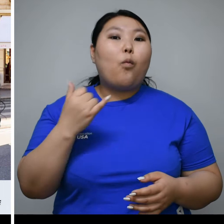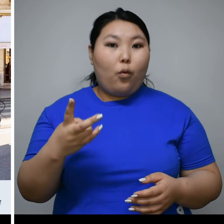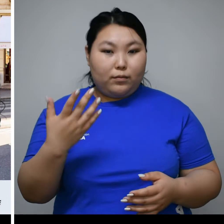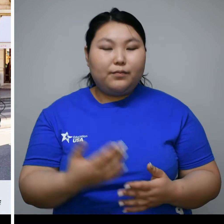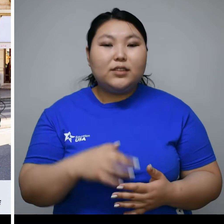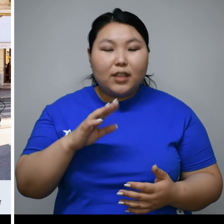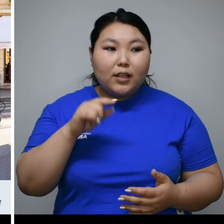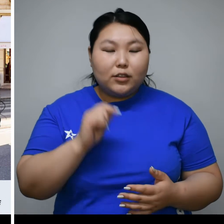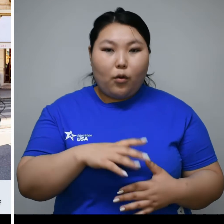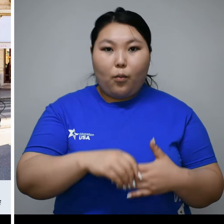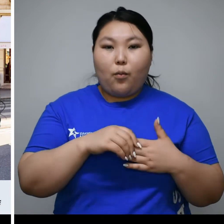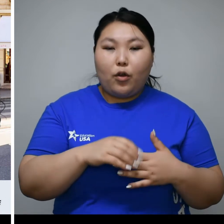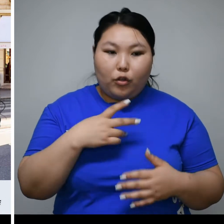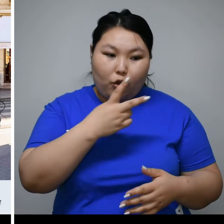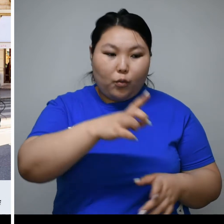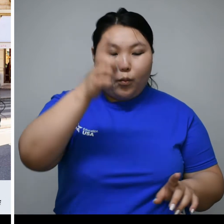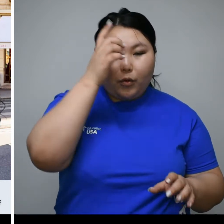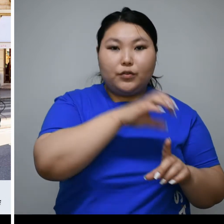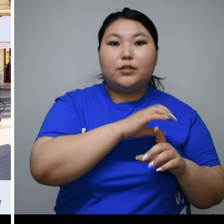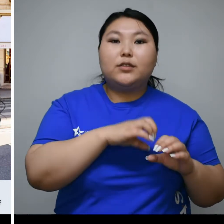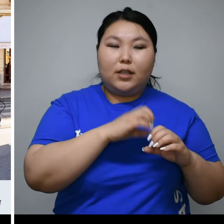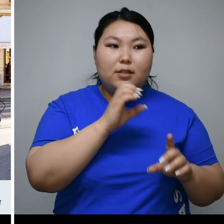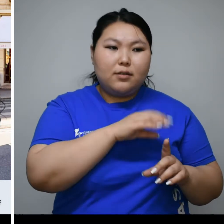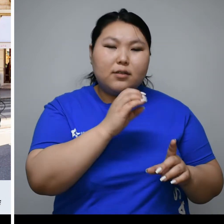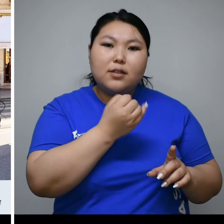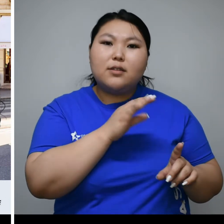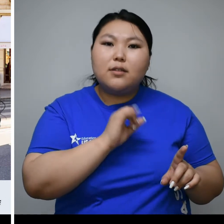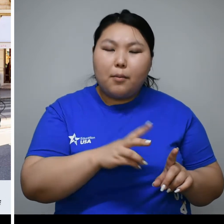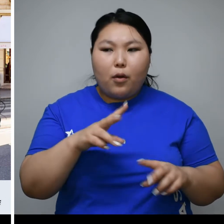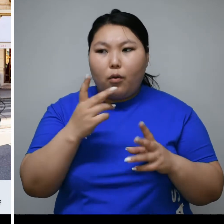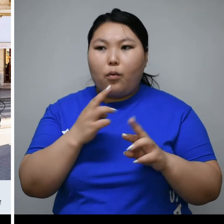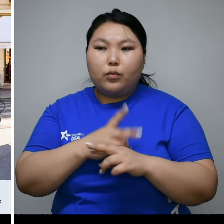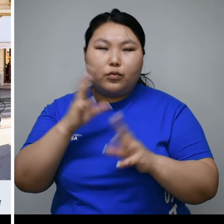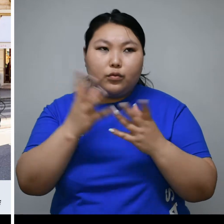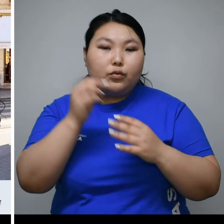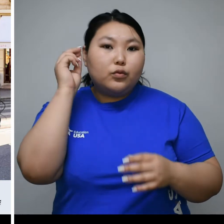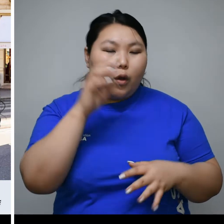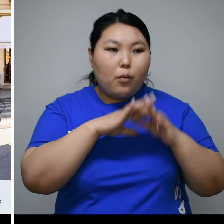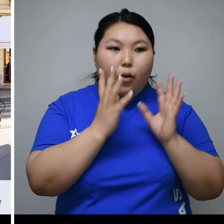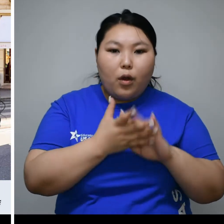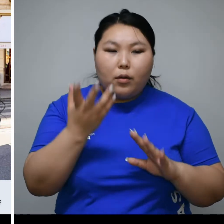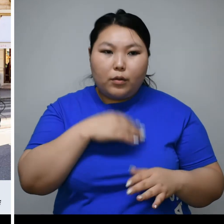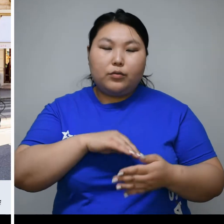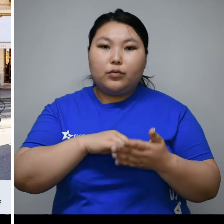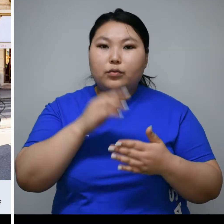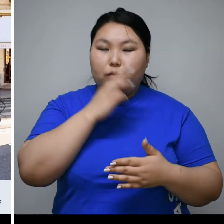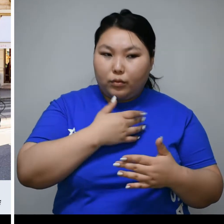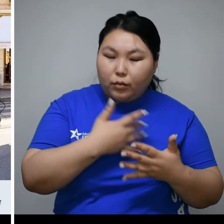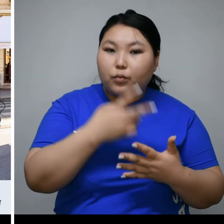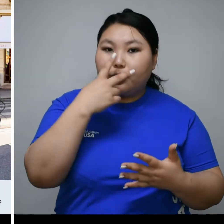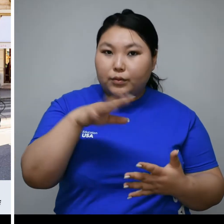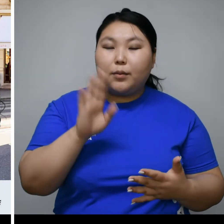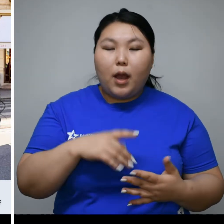гэвэл яг энэ хоёр боловсролын системд хоёуланд нь сураад бүх юм ингээд яг суудаар багшлагдаад гэсэн учраас